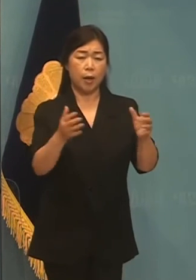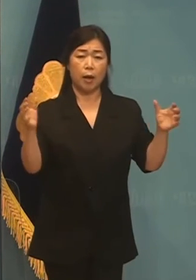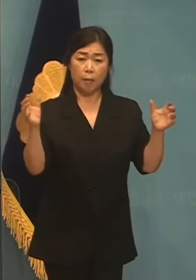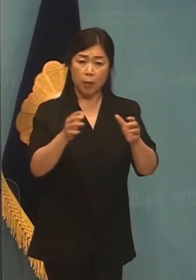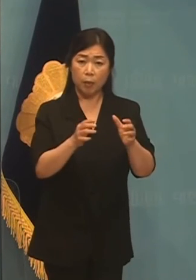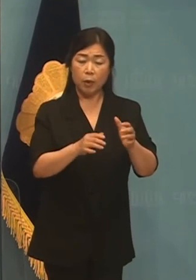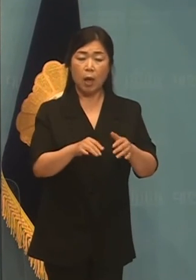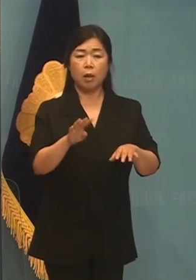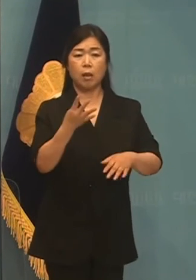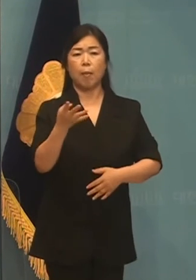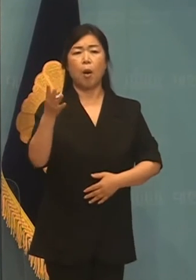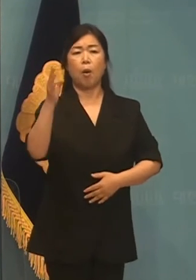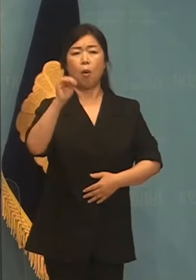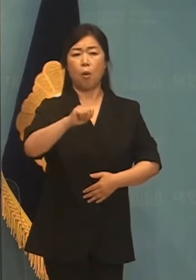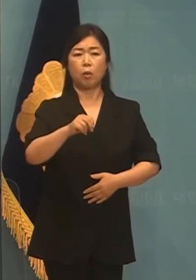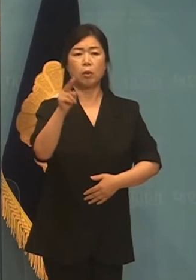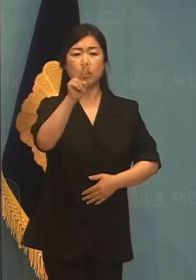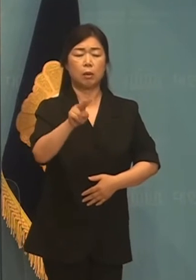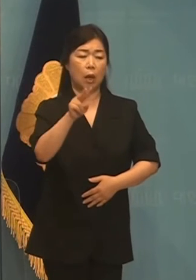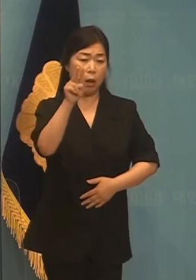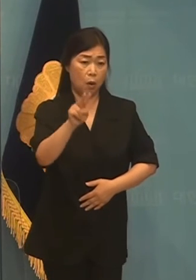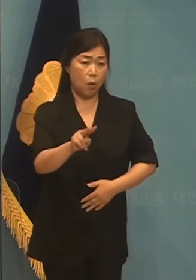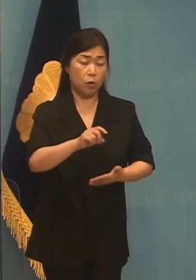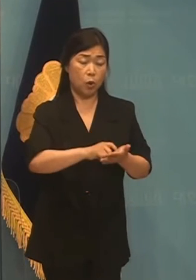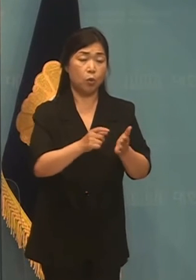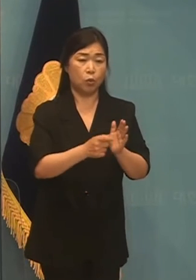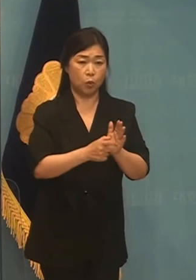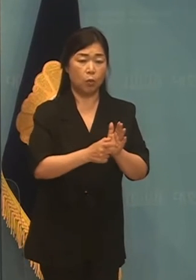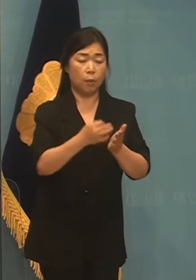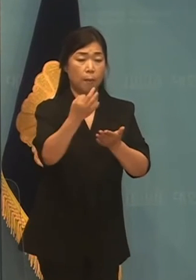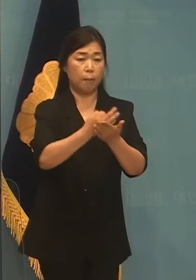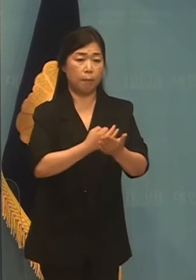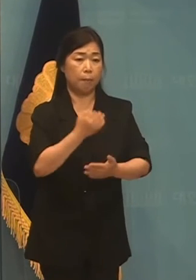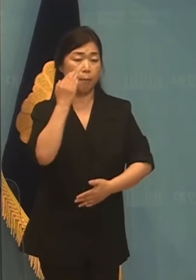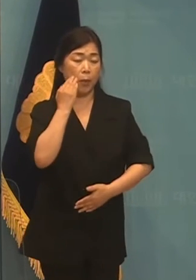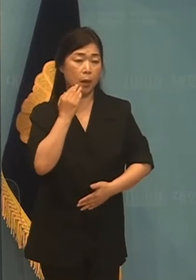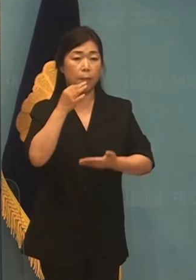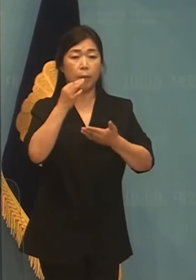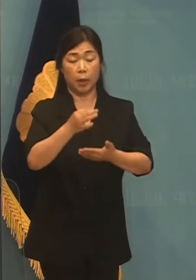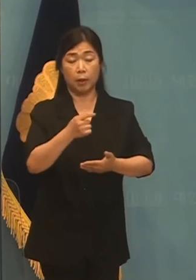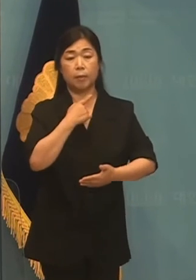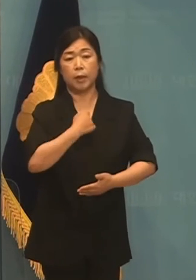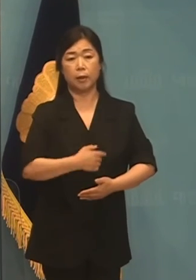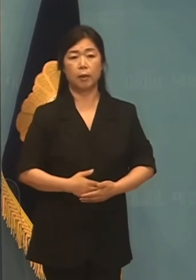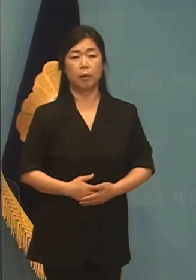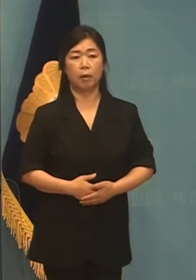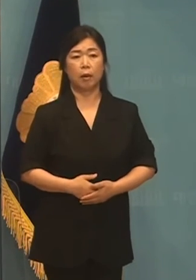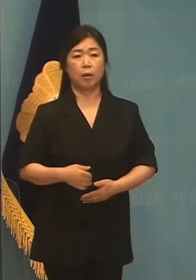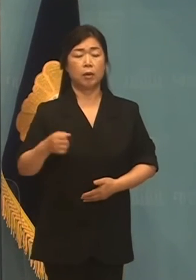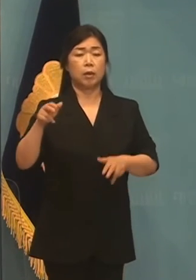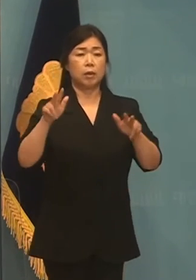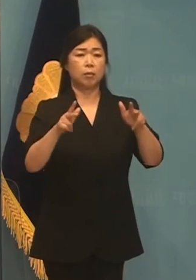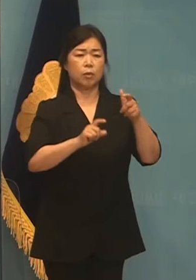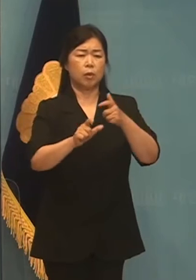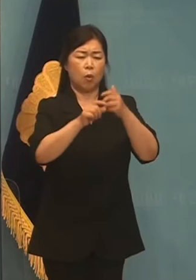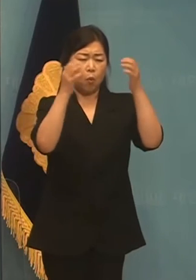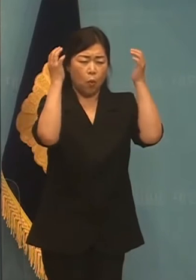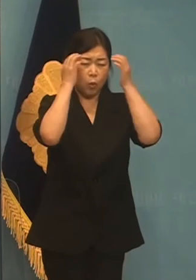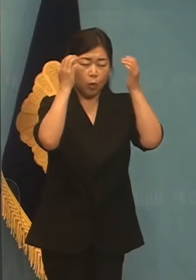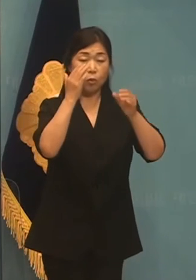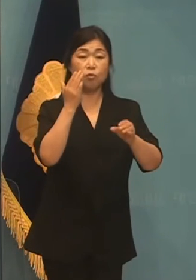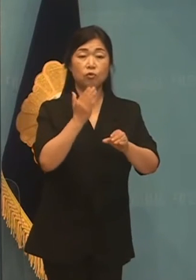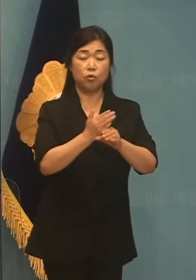합하면 400억 달러에 달하는 규모입니다. 더욱이 지금 엄청난 고통을 겪고